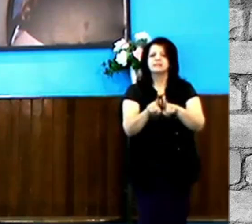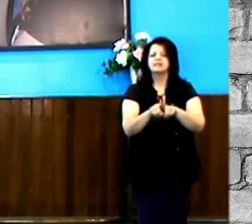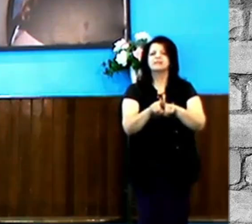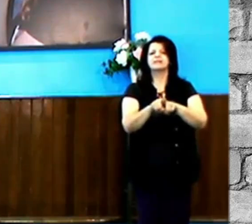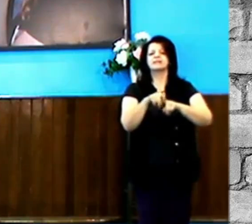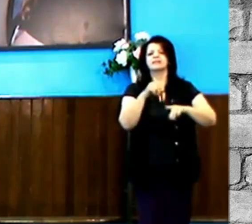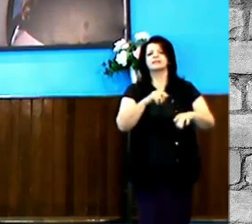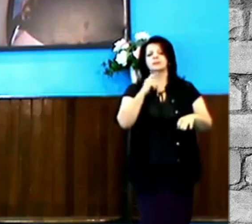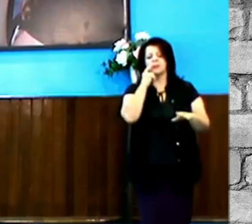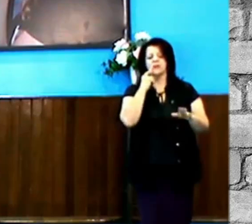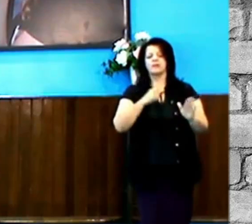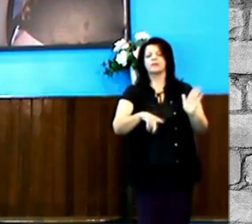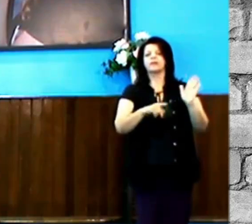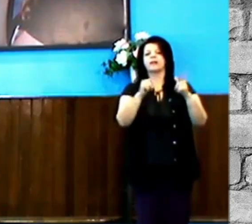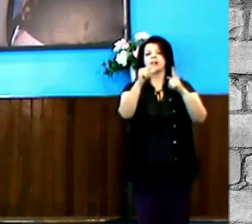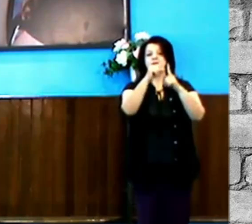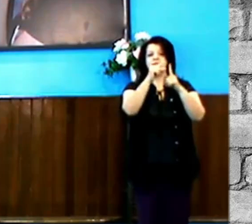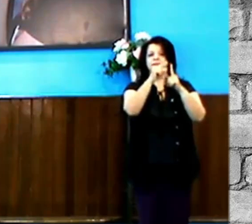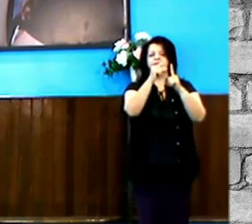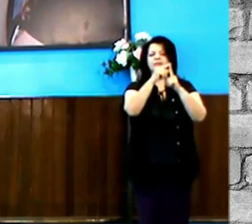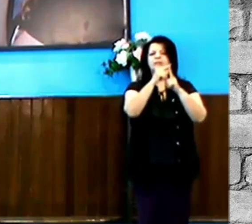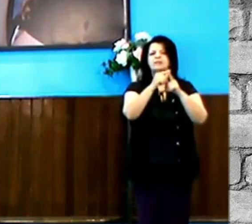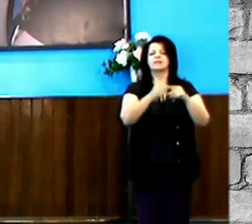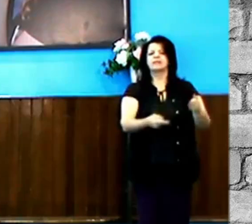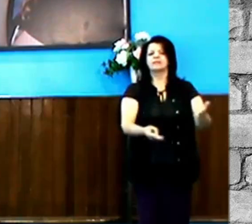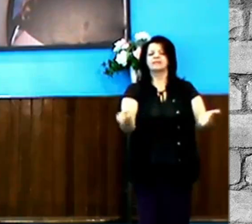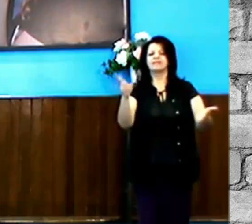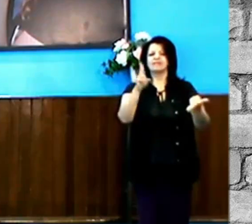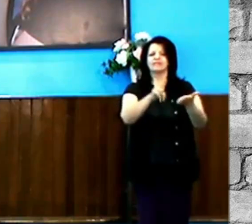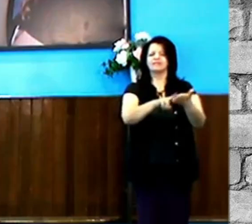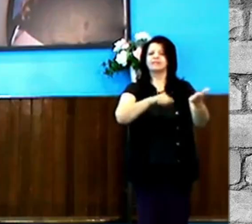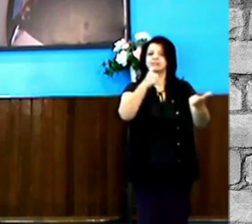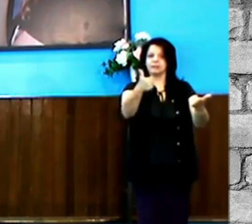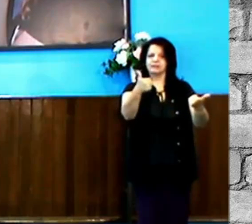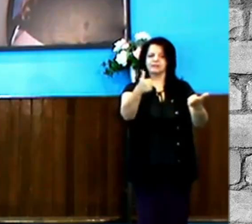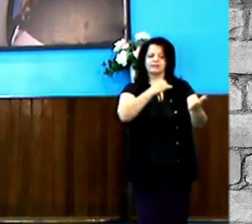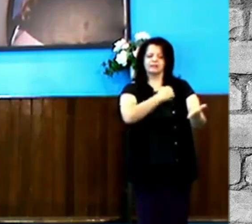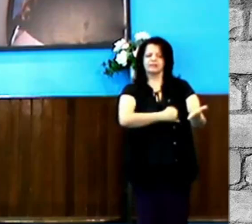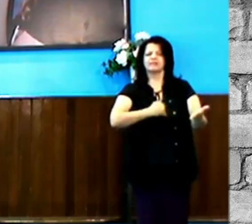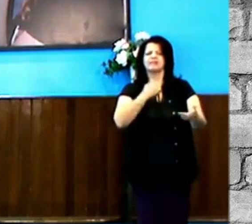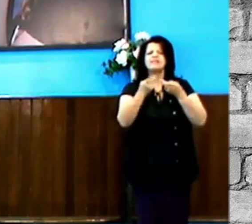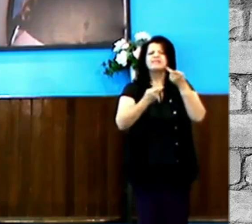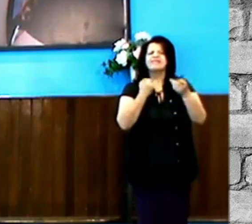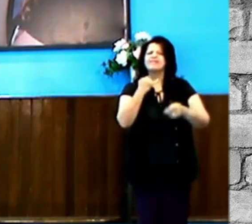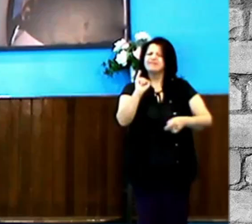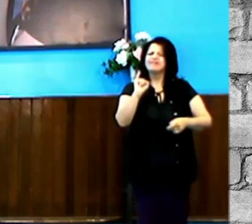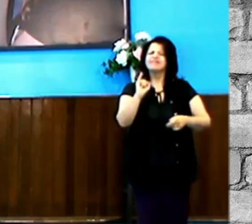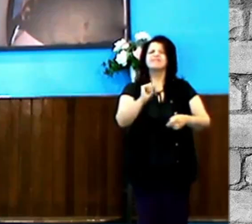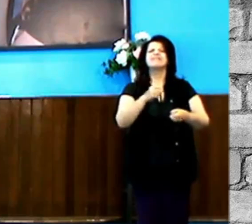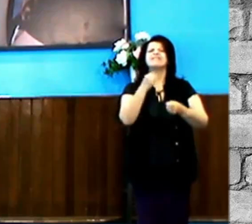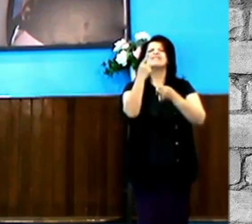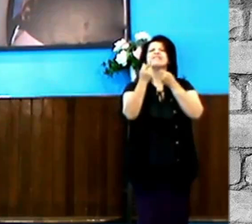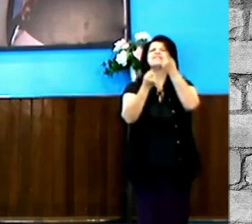está registrado na Bíblia, na primeira carta de João, capítulo 1, versículo 9, que diz que se nós confessarmos os nossos